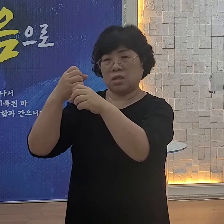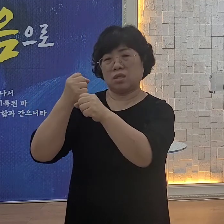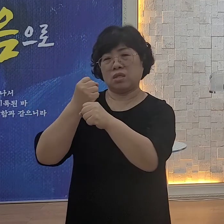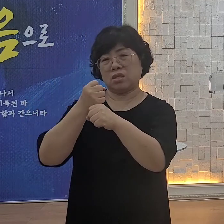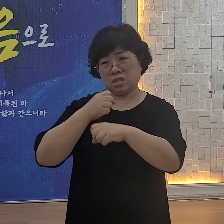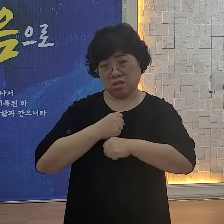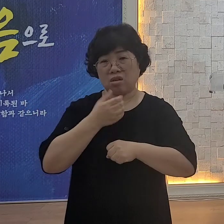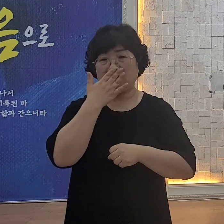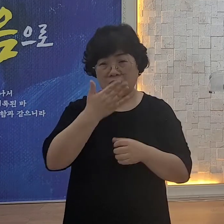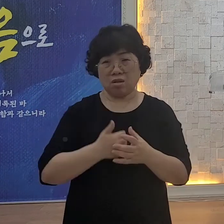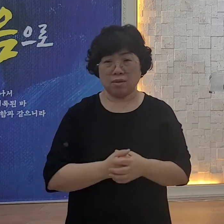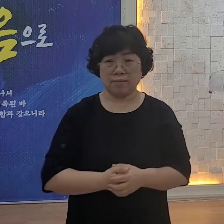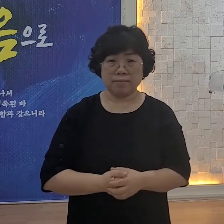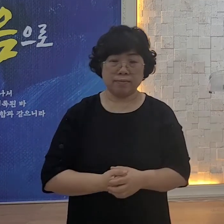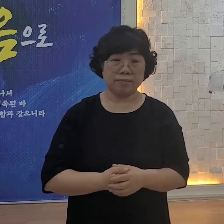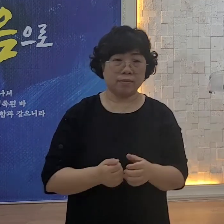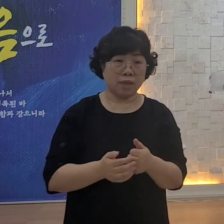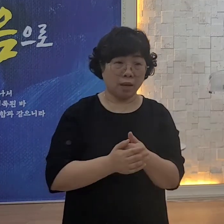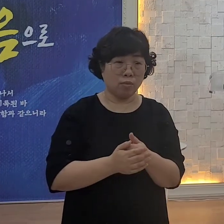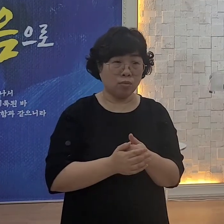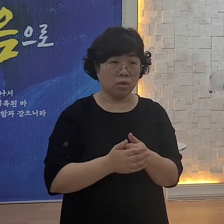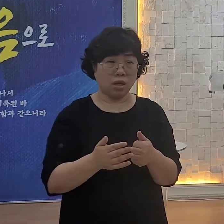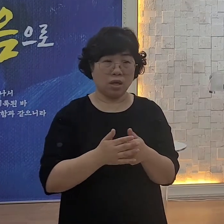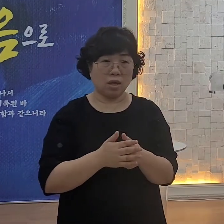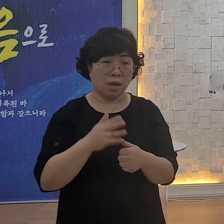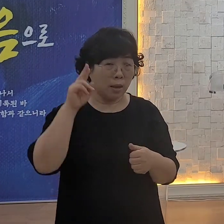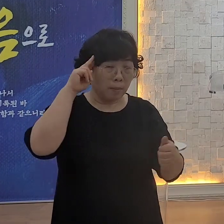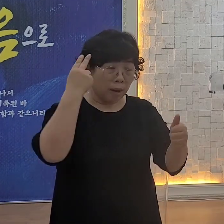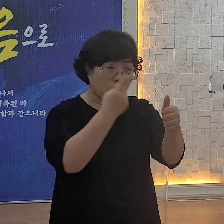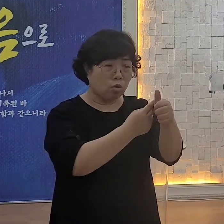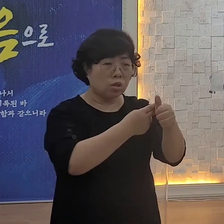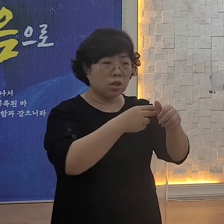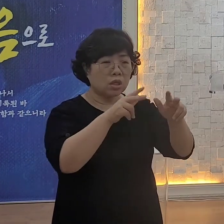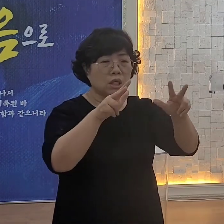순간, 이제 자기는 내 약함을 자랑한다.